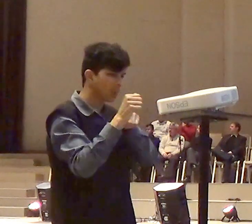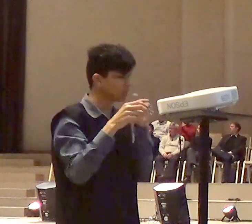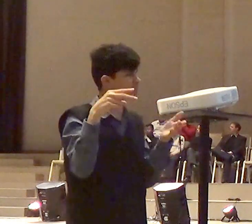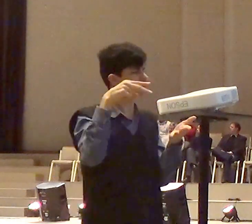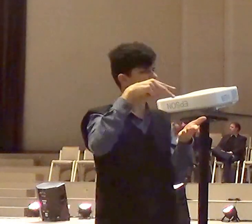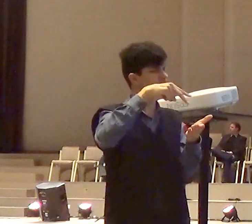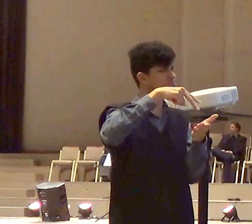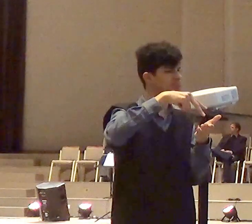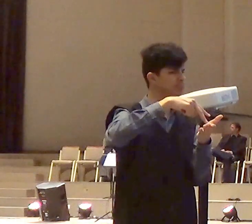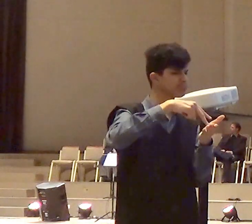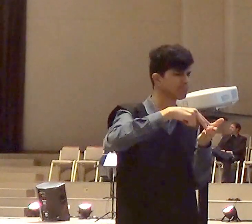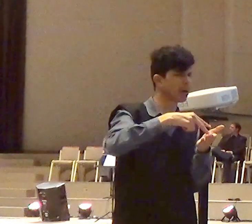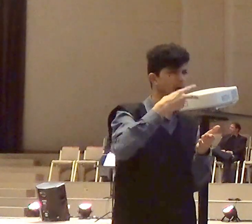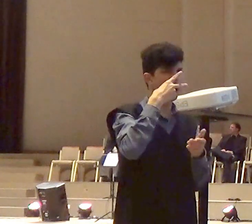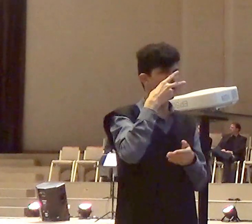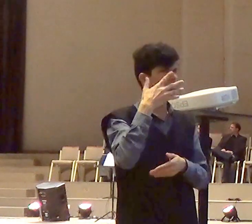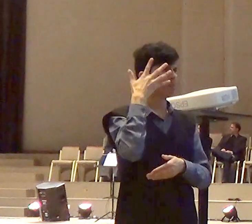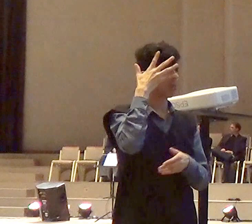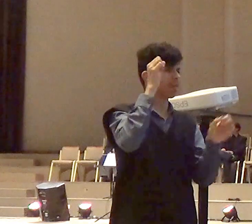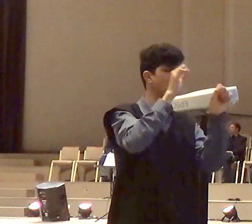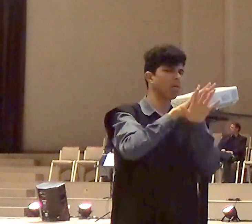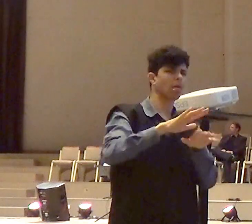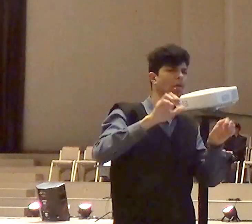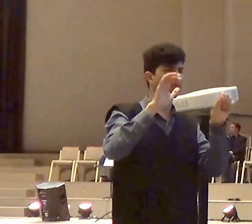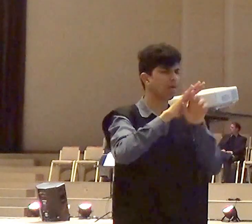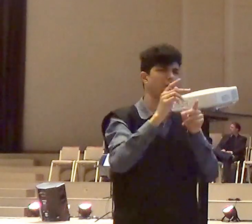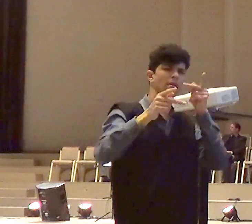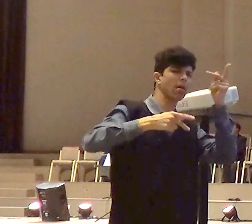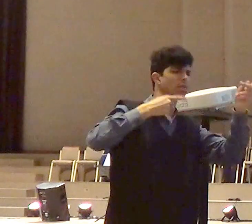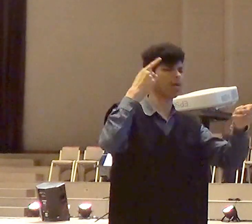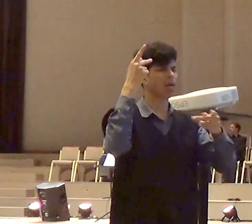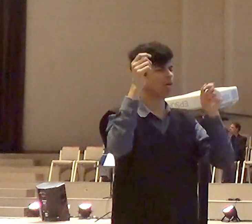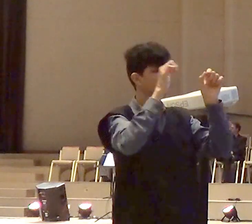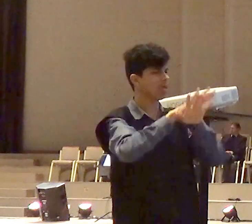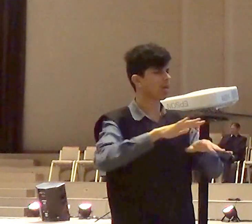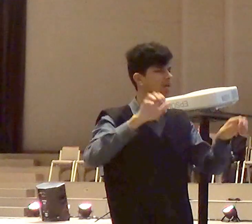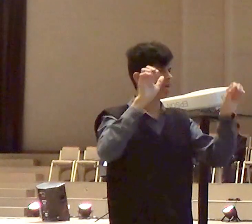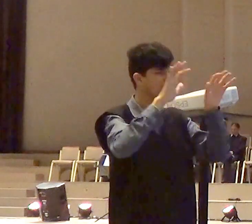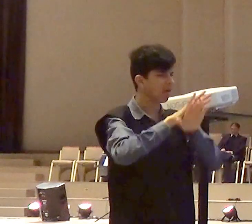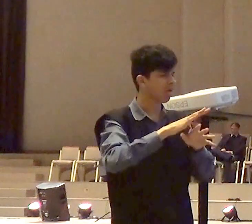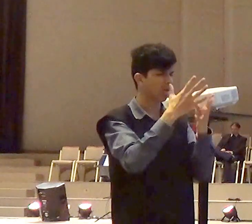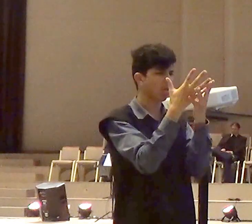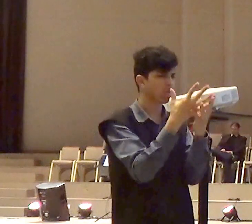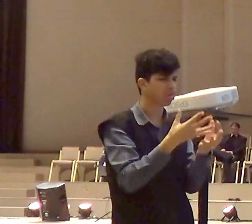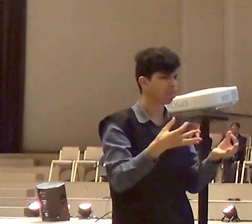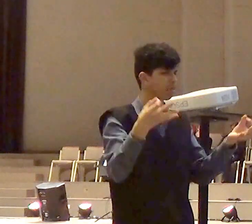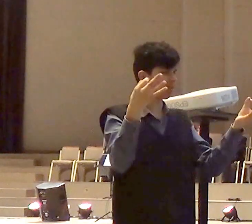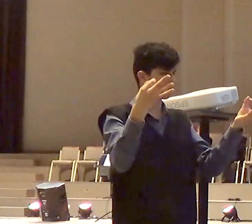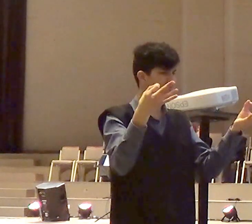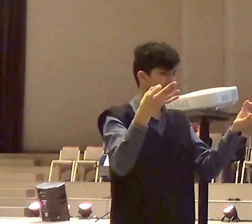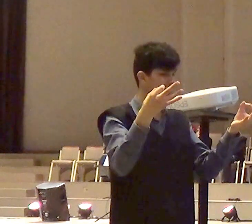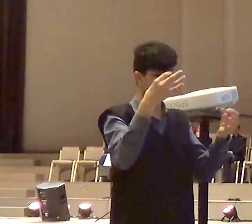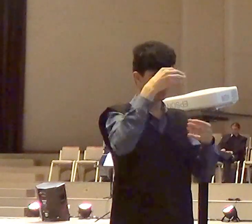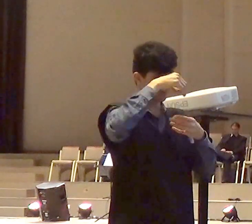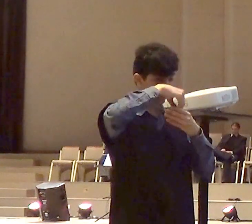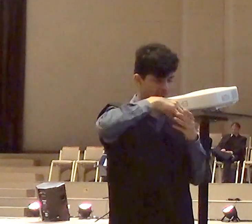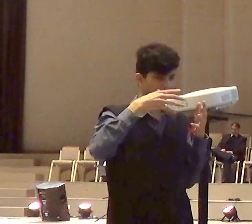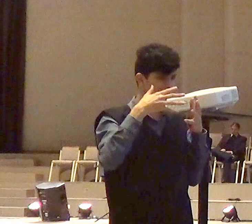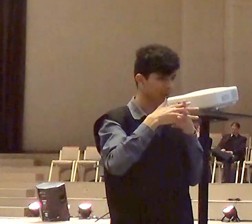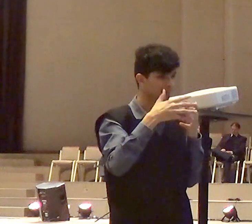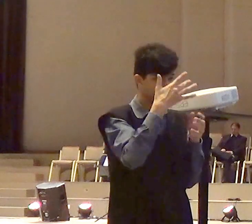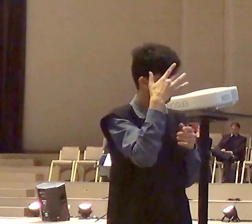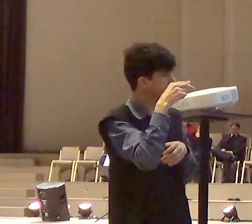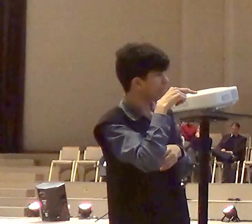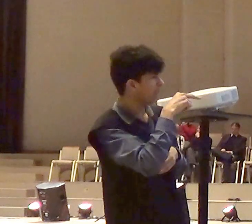fortalezas no entendimento e essas coisas ficam aprisionando a mente